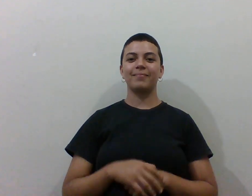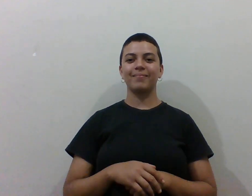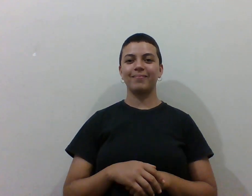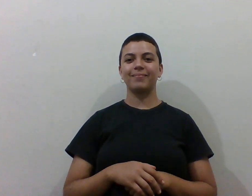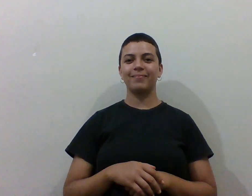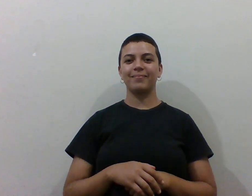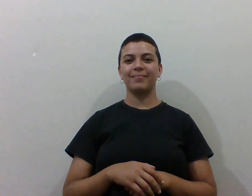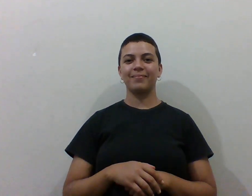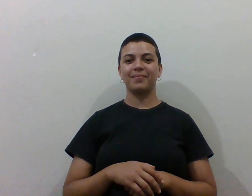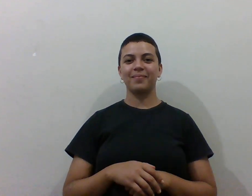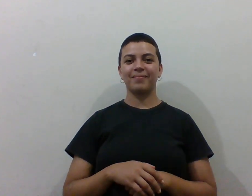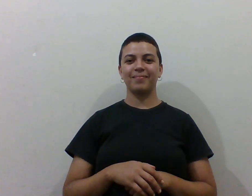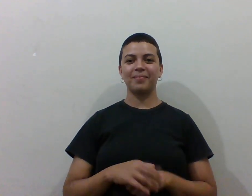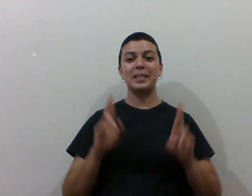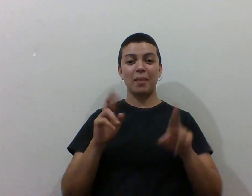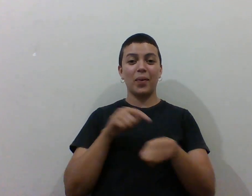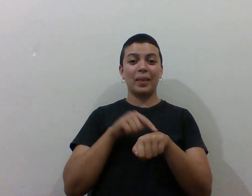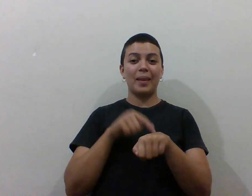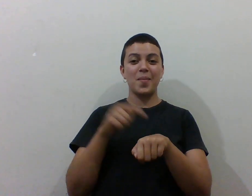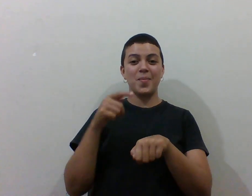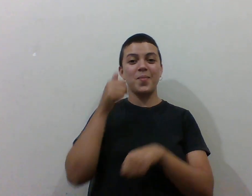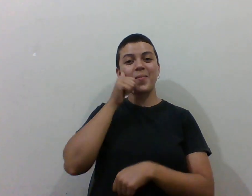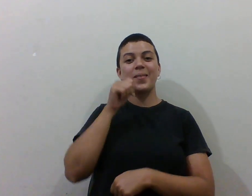de Gilmar especialmente nessa queda da internet